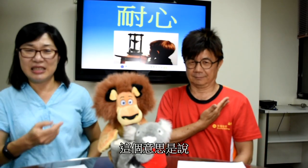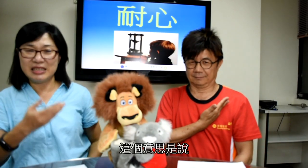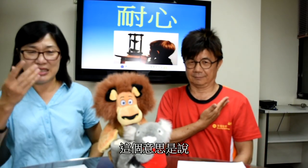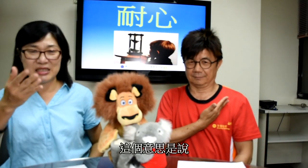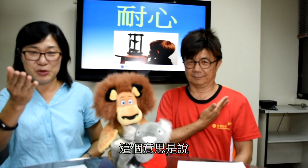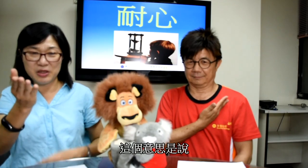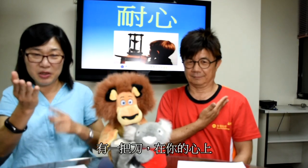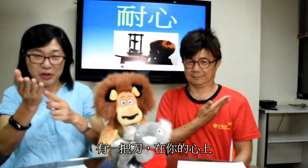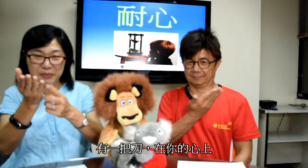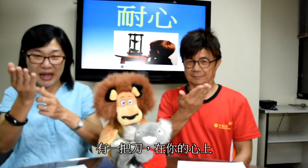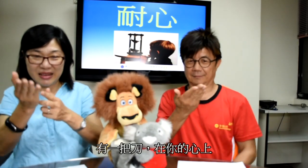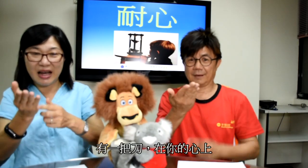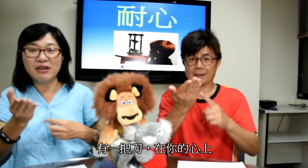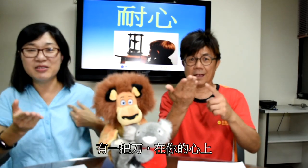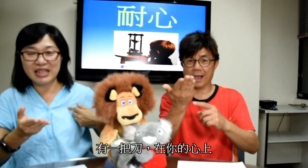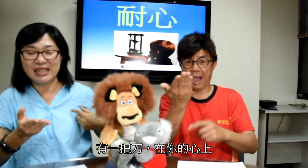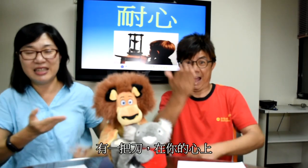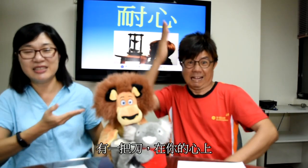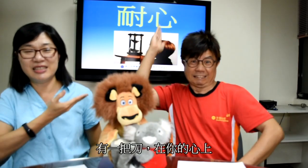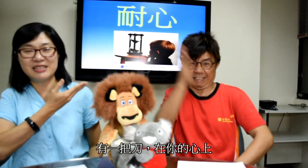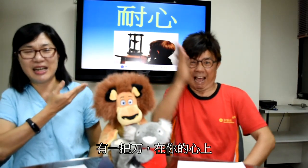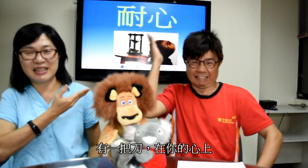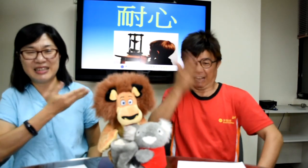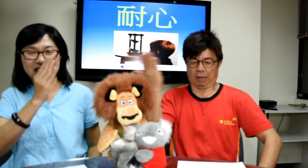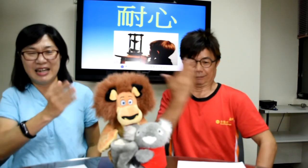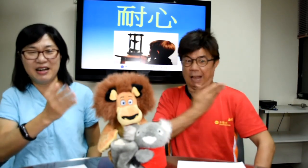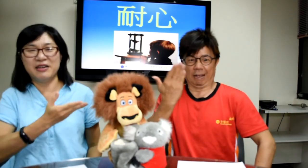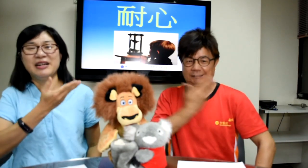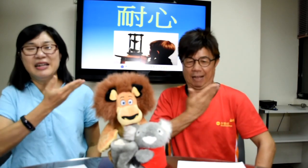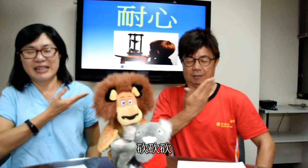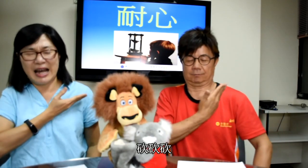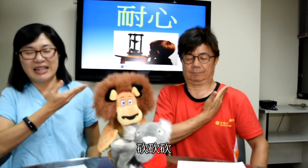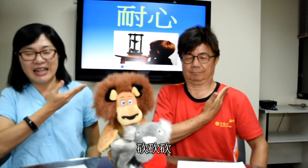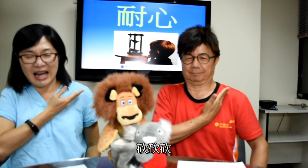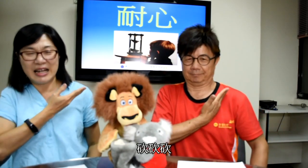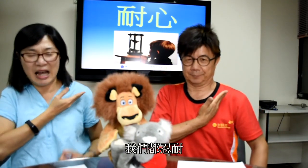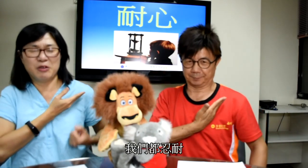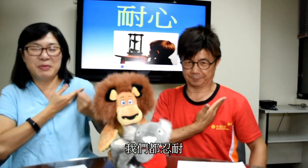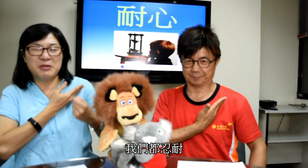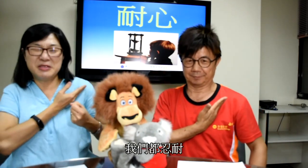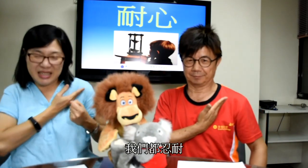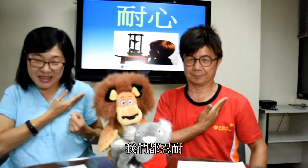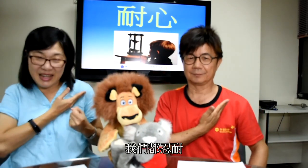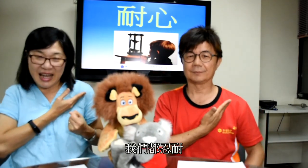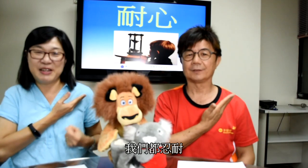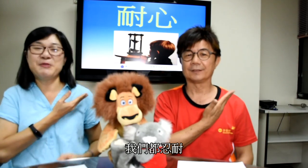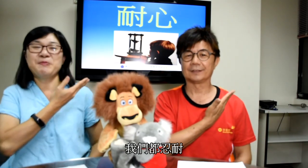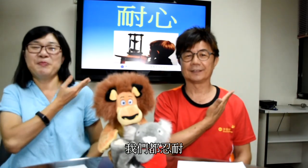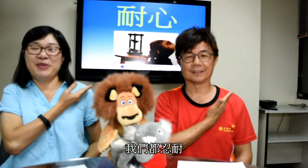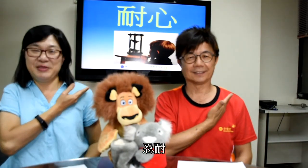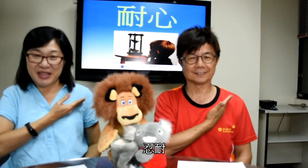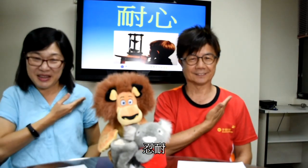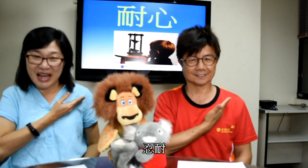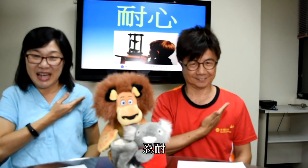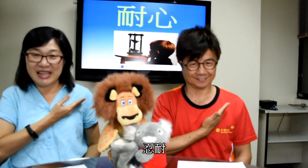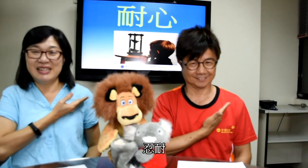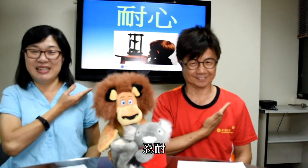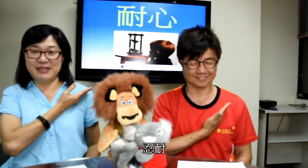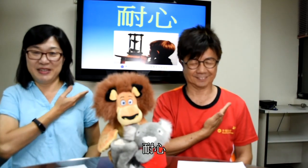意思是说，有一把刀在你的心上，砍砍砍，我们都忍耐，忍耐。